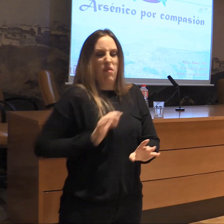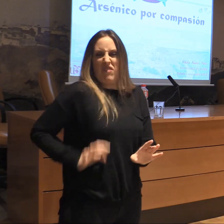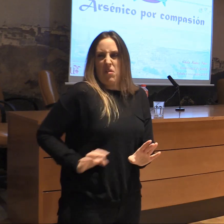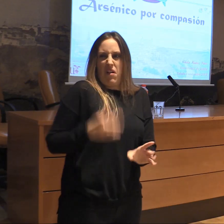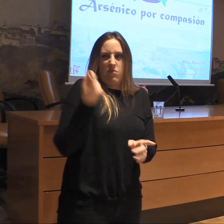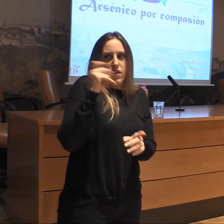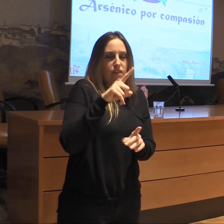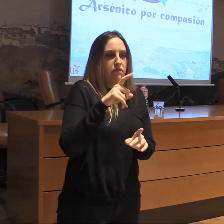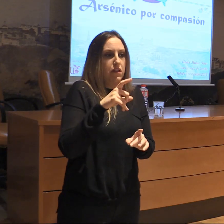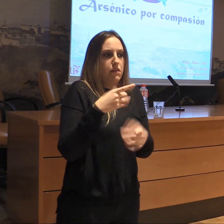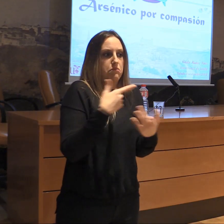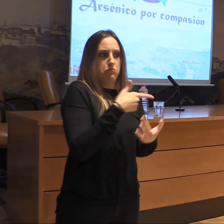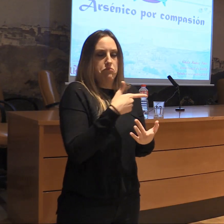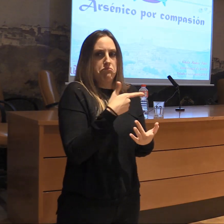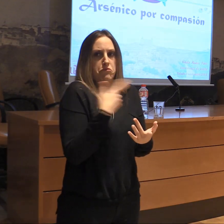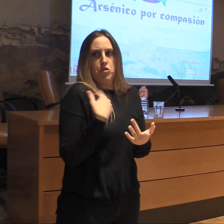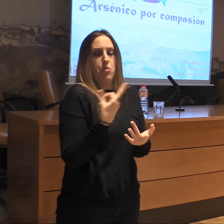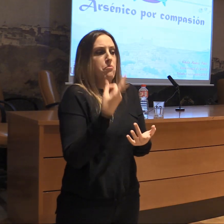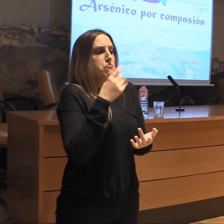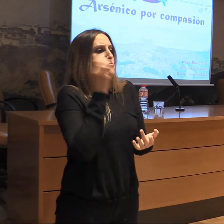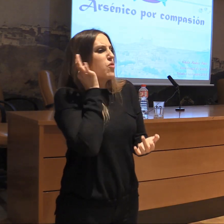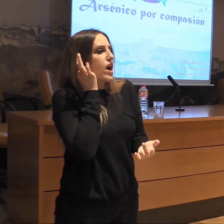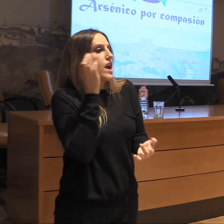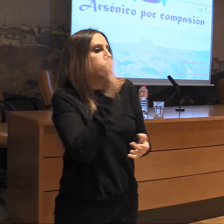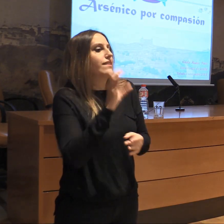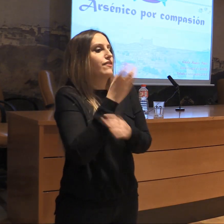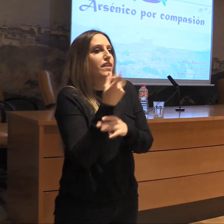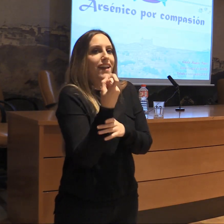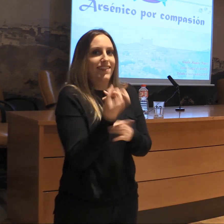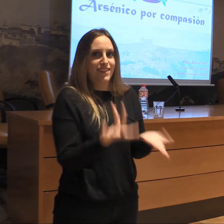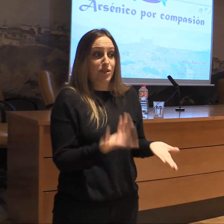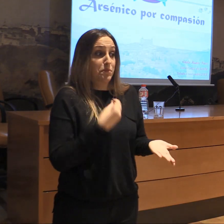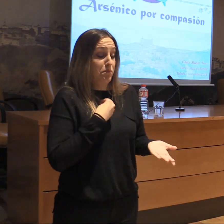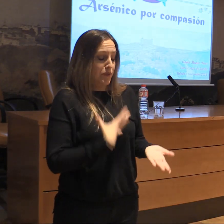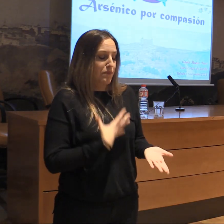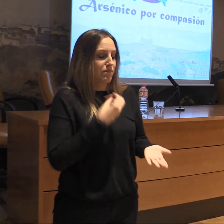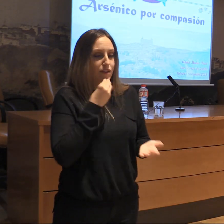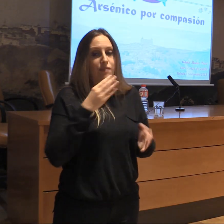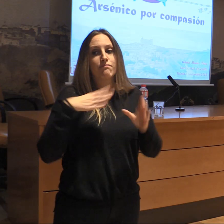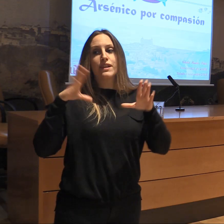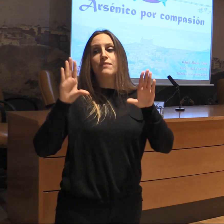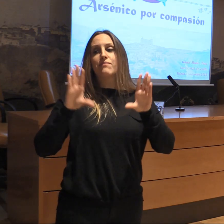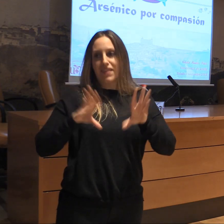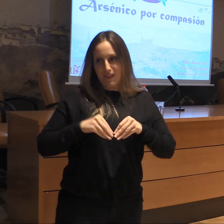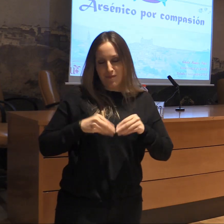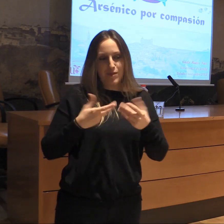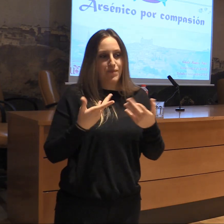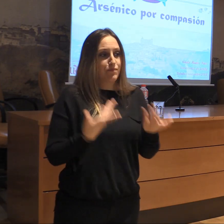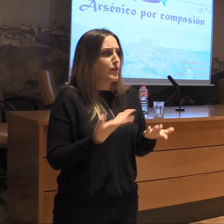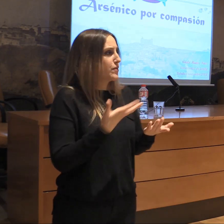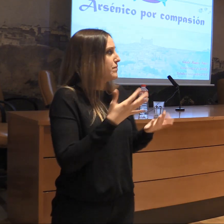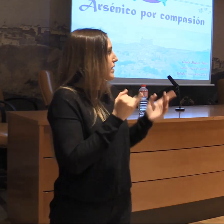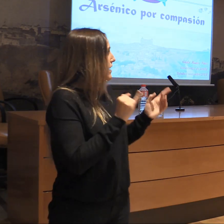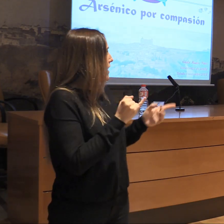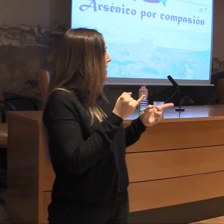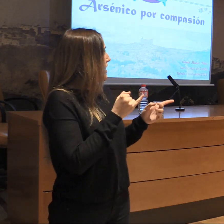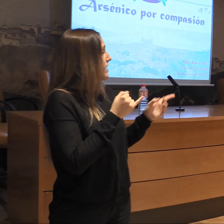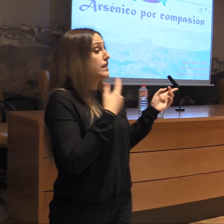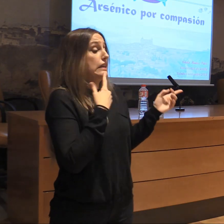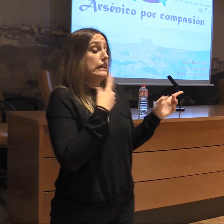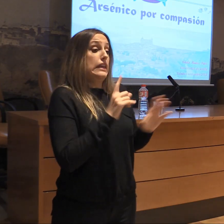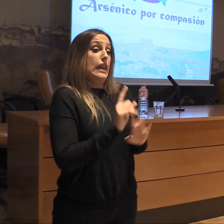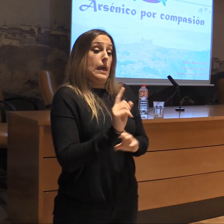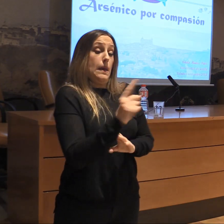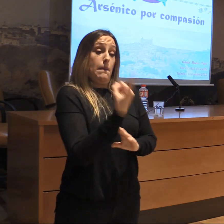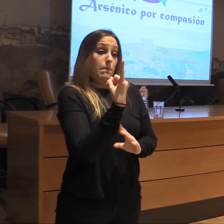que quería científicas. Y bueno, terminó convenciéndome para que hiciera de Marie Curie. Tenemos por ahí una foto antes de la primera función,